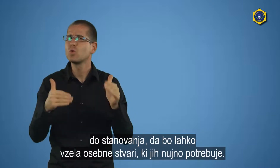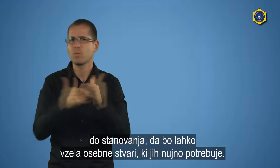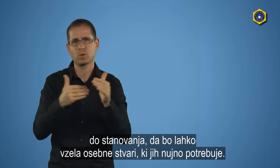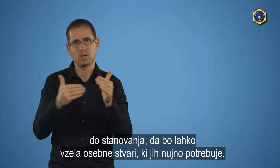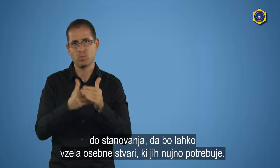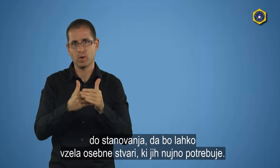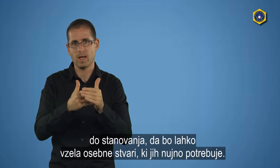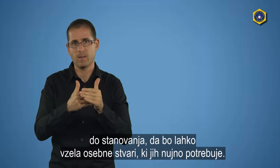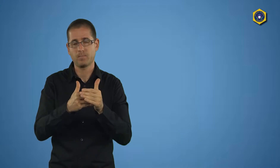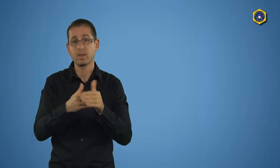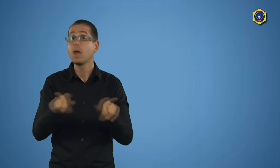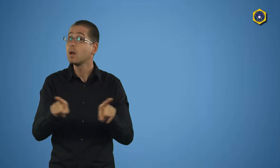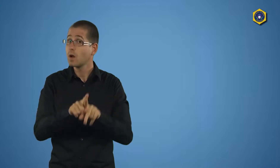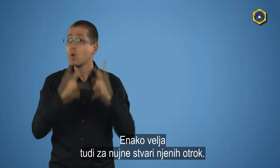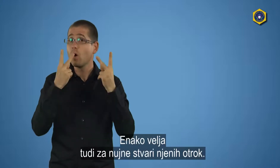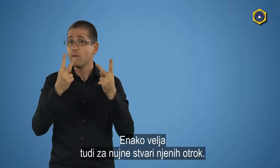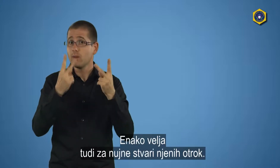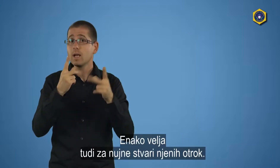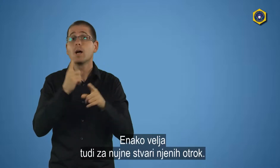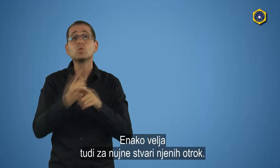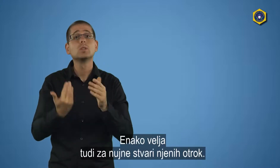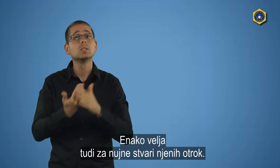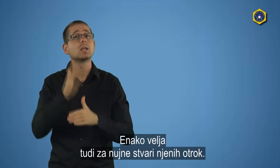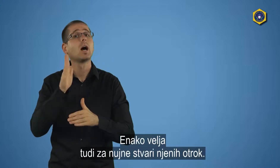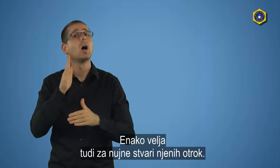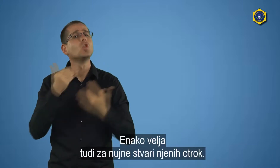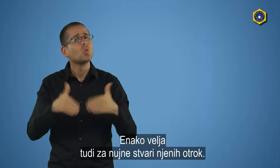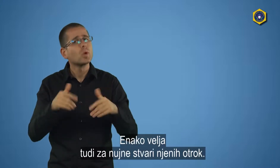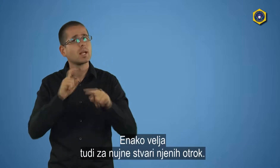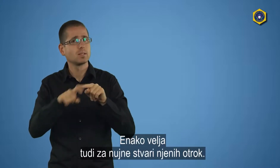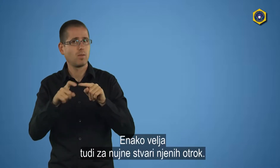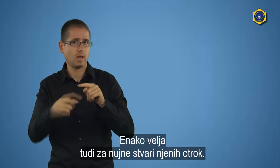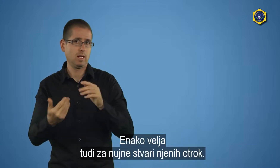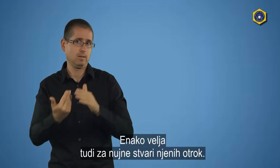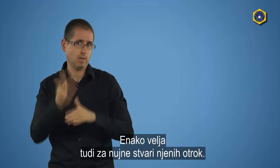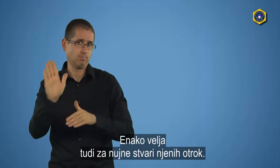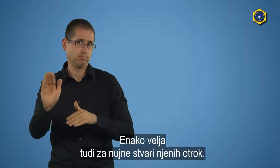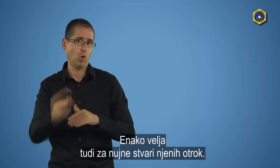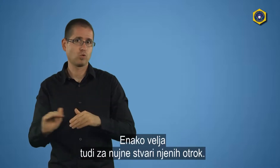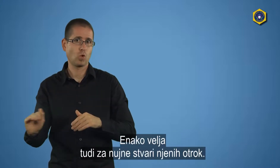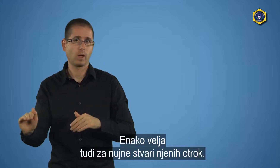potrebuje. Enako velja tudi za nujne stvari njenih otrok.